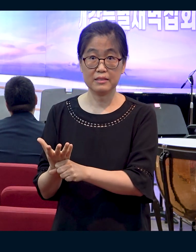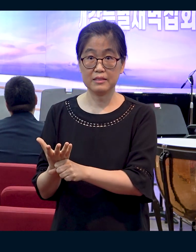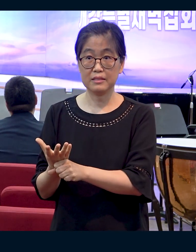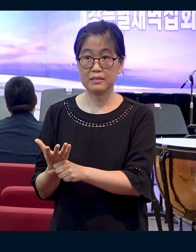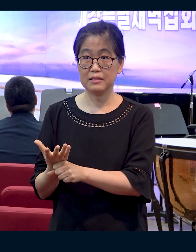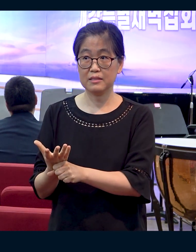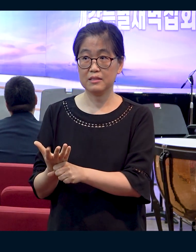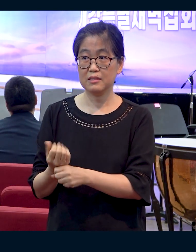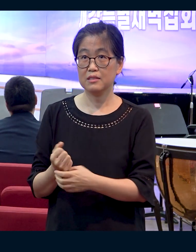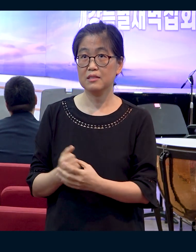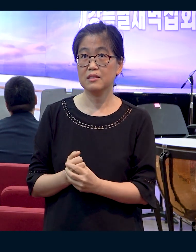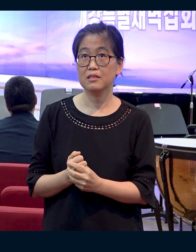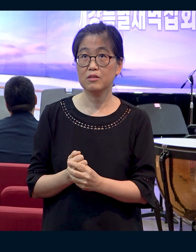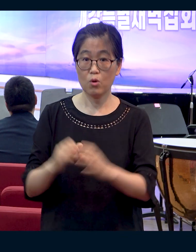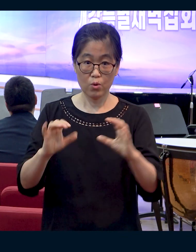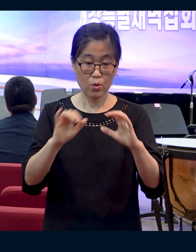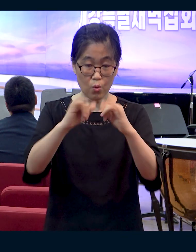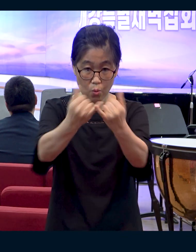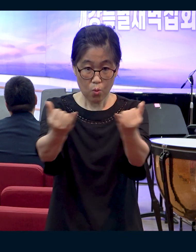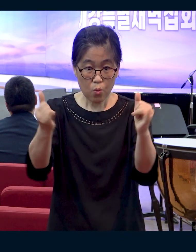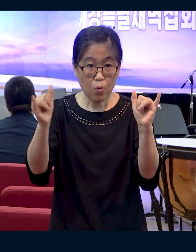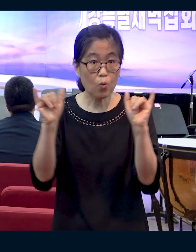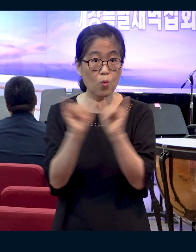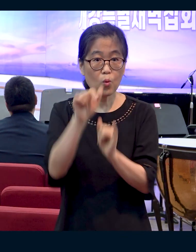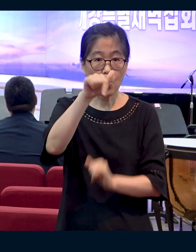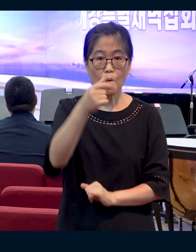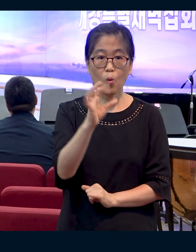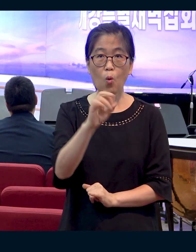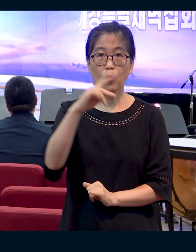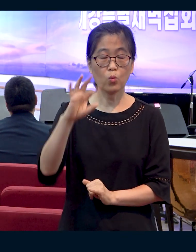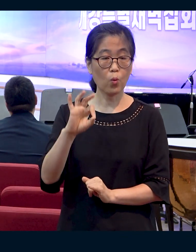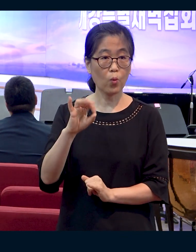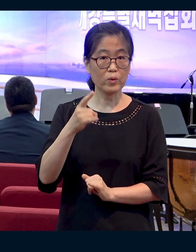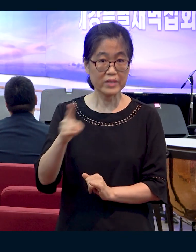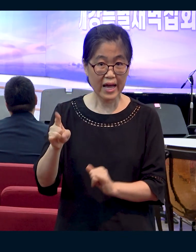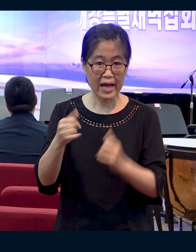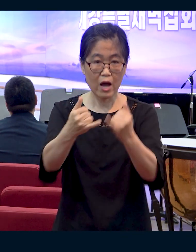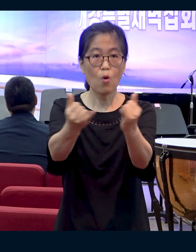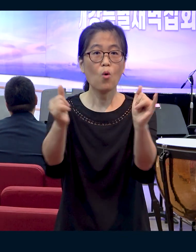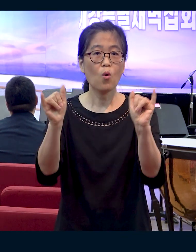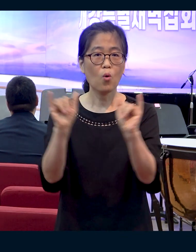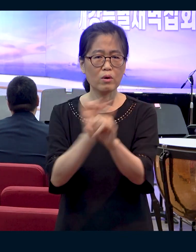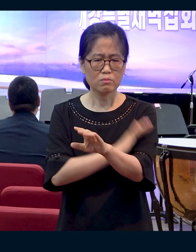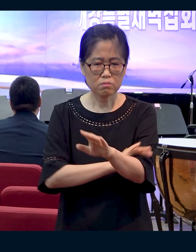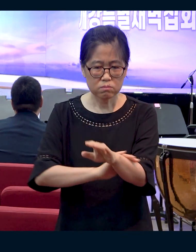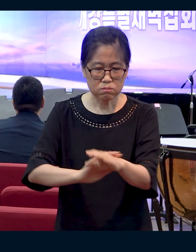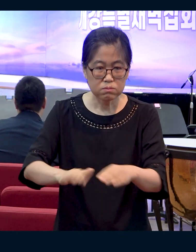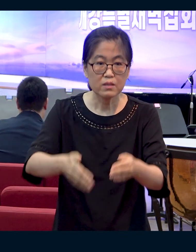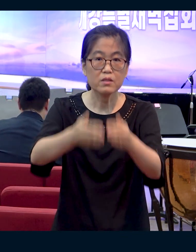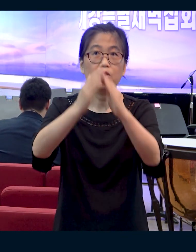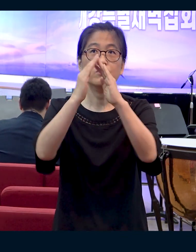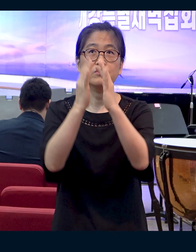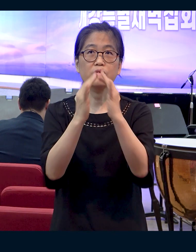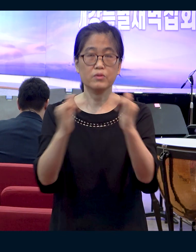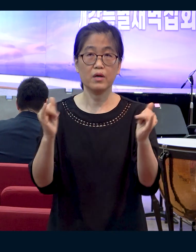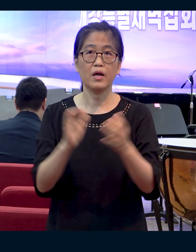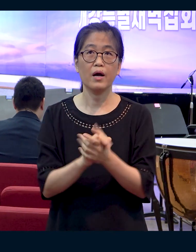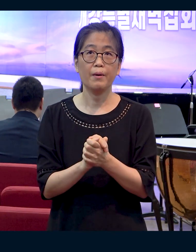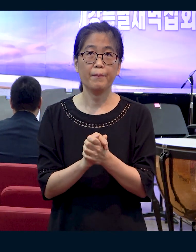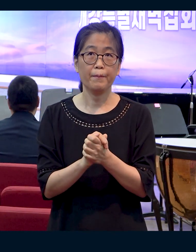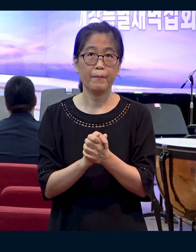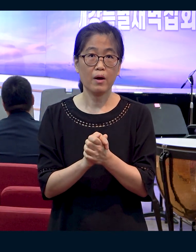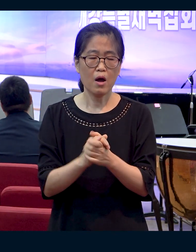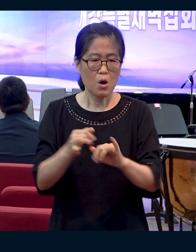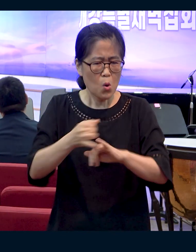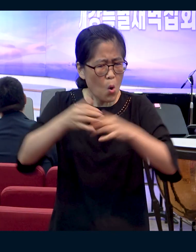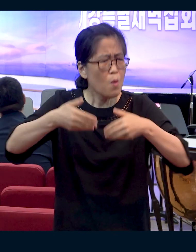예, 공동체를 잘 이루고 세우는 사람은요, 세상에서도 뭐 훌륭하죠. 정말